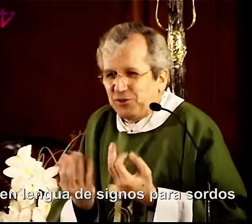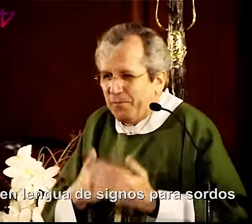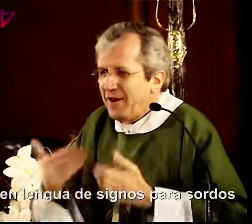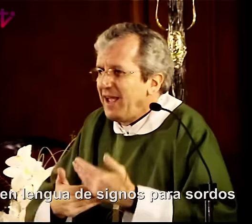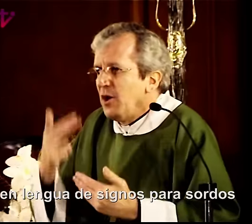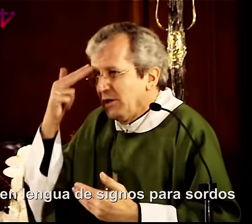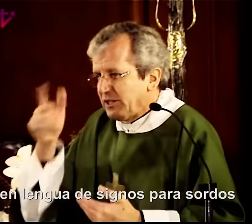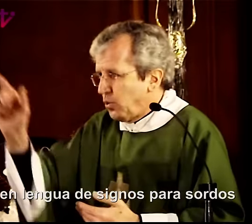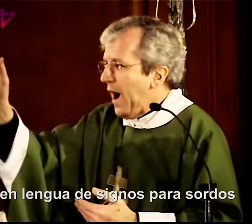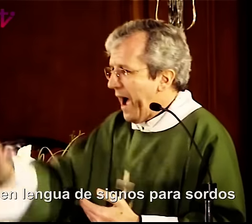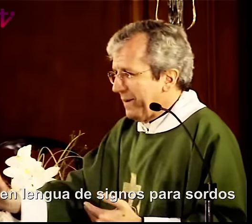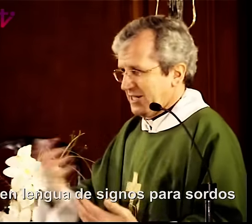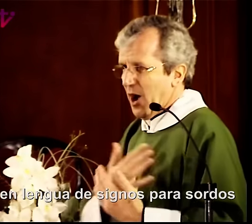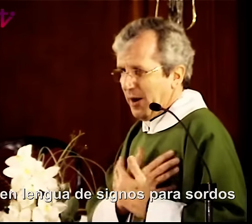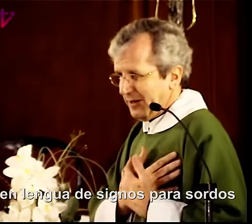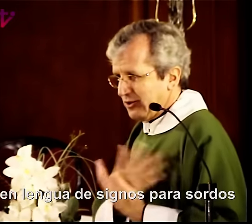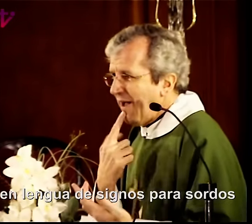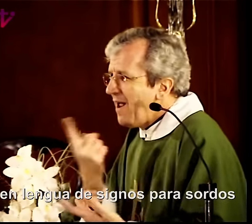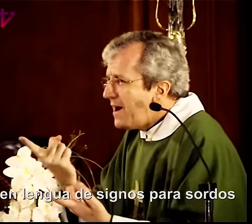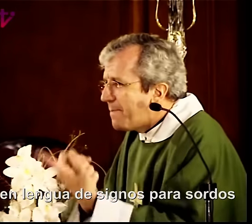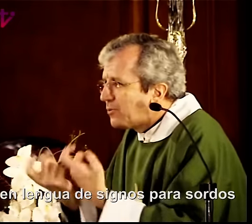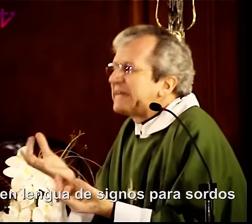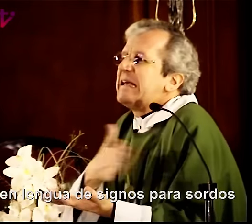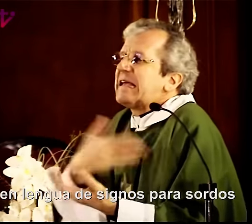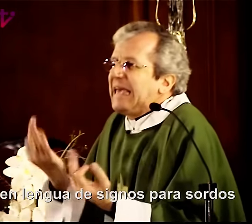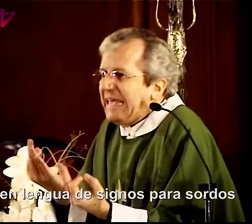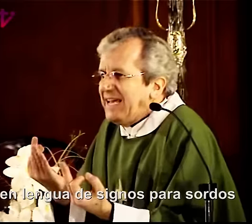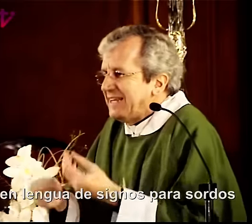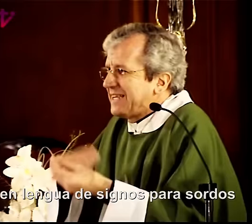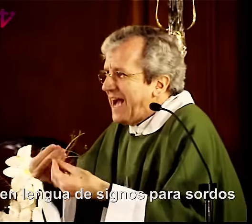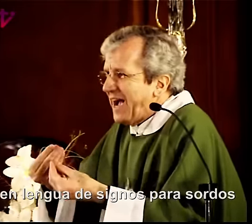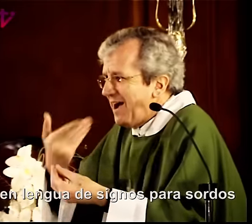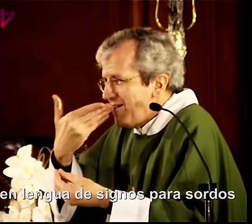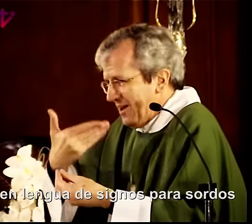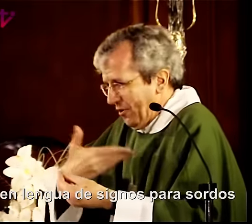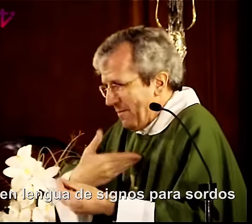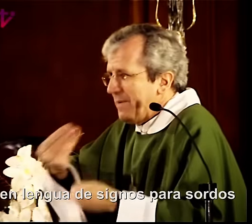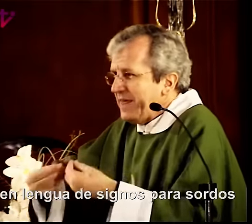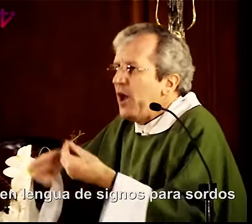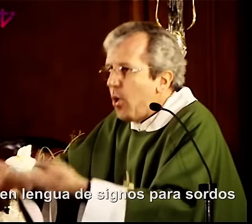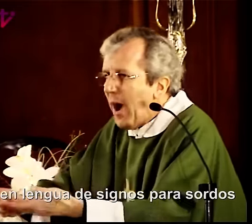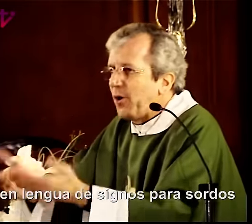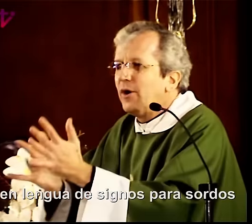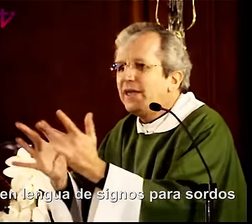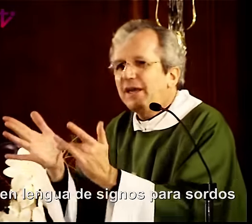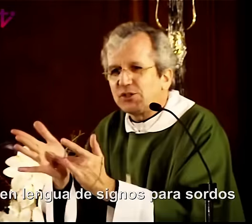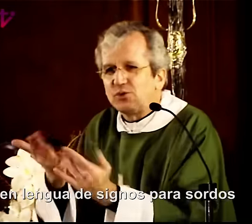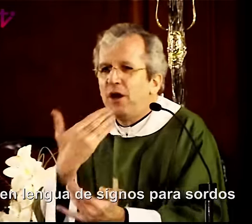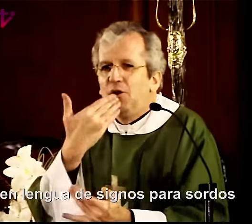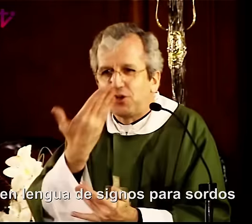supone? Si tú amas a una persona, le preguntas, ¿qué quieres que haga? Y lo que me pide, lo hago. Y Jesús nos